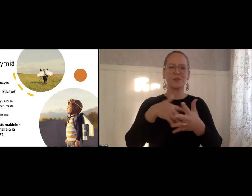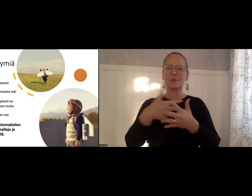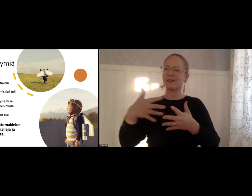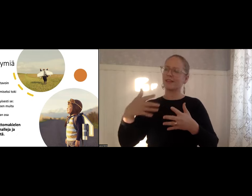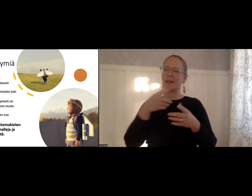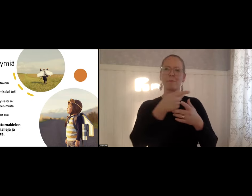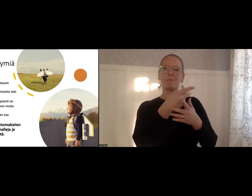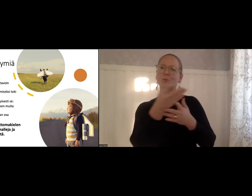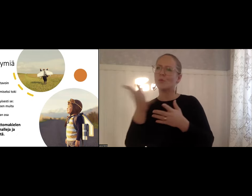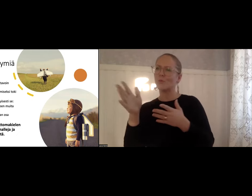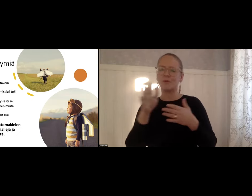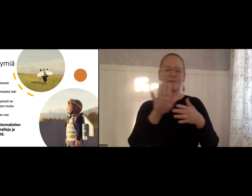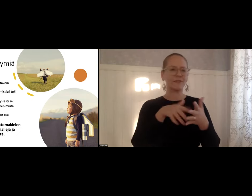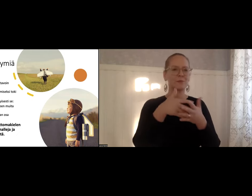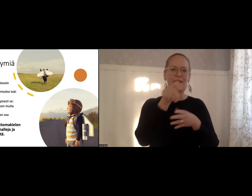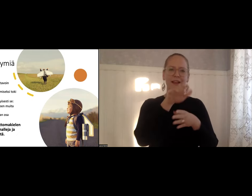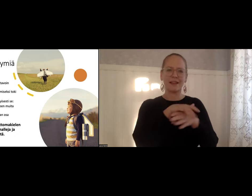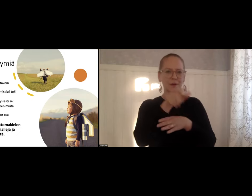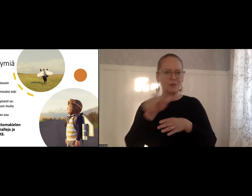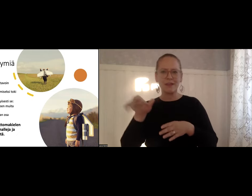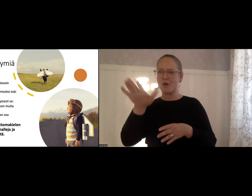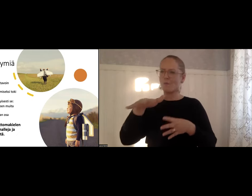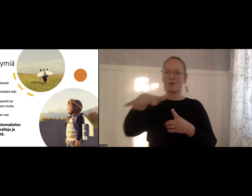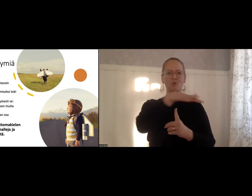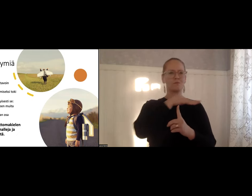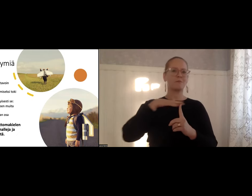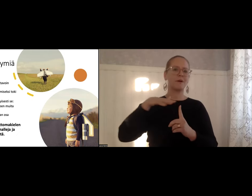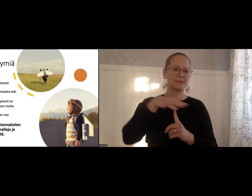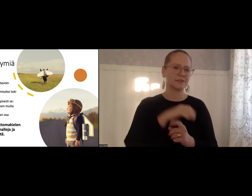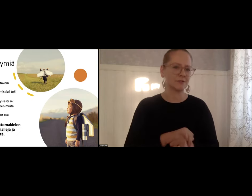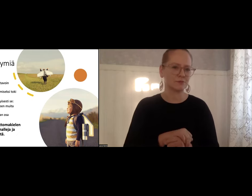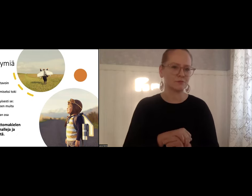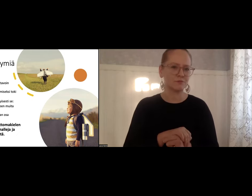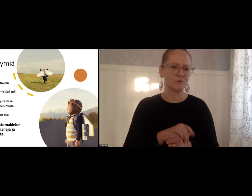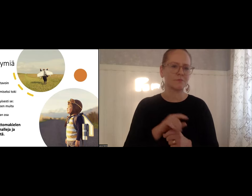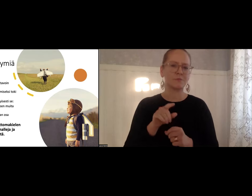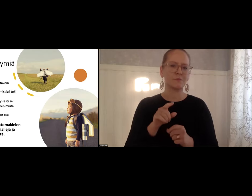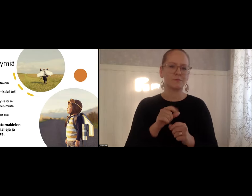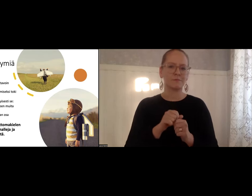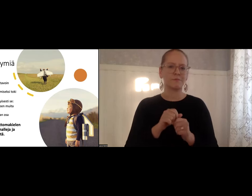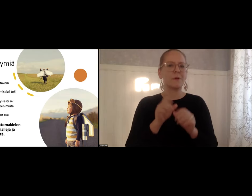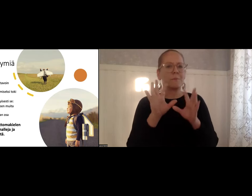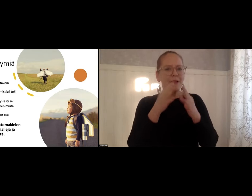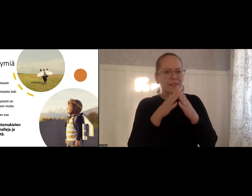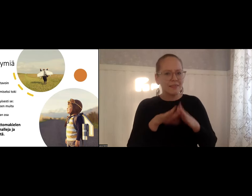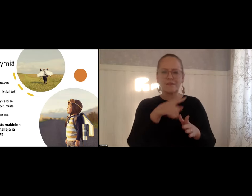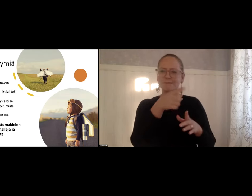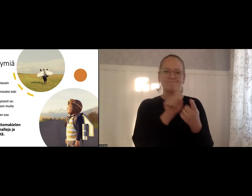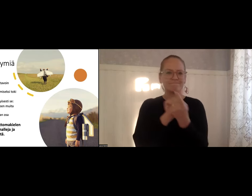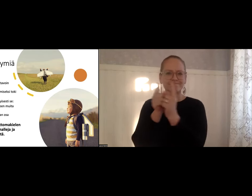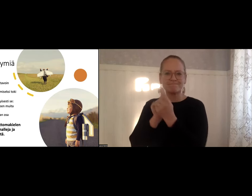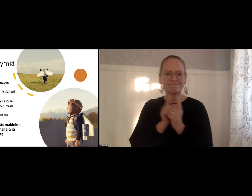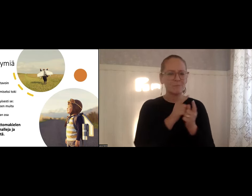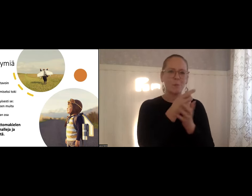miten lapset ja perheet, niin saisivat tai löytäisivät itselleen sen